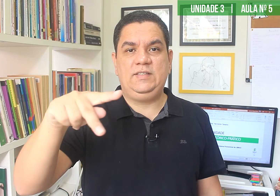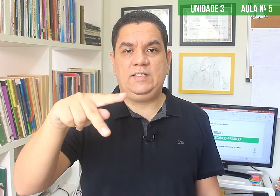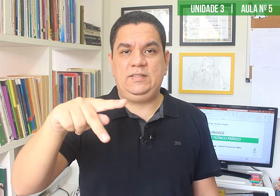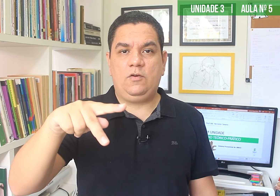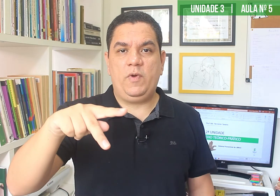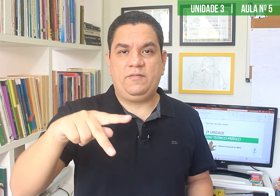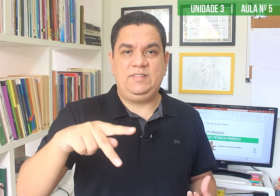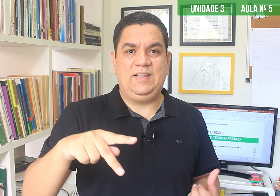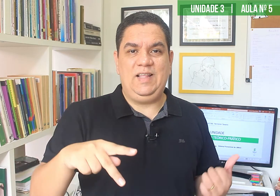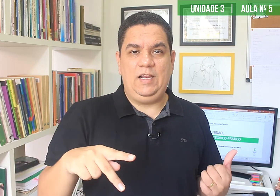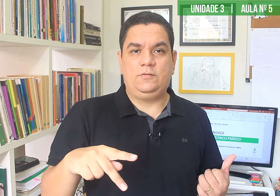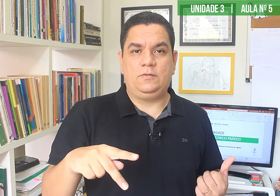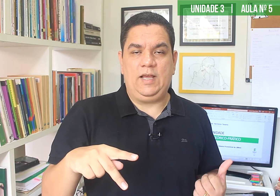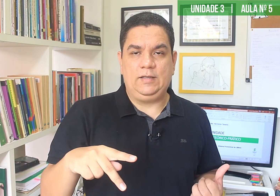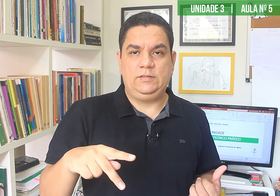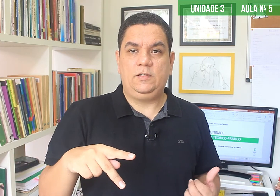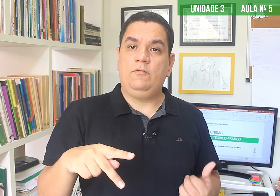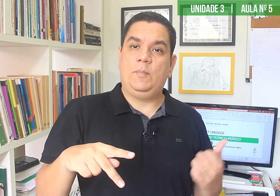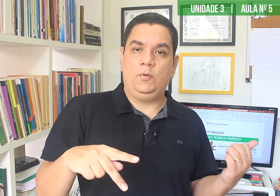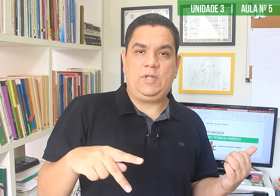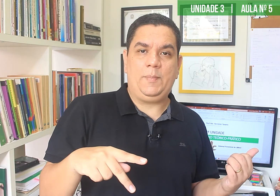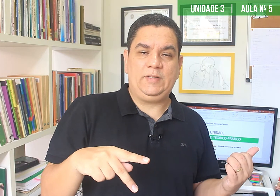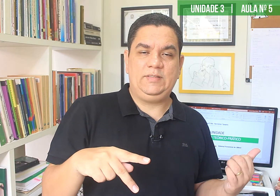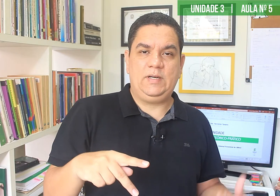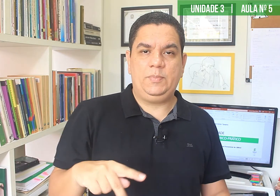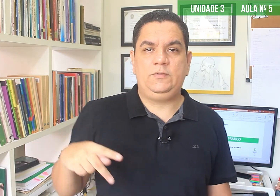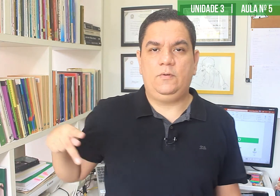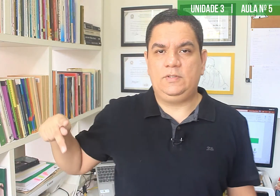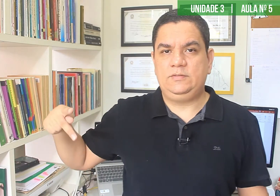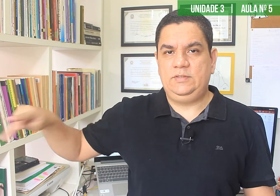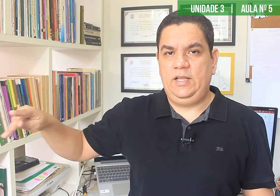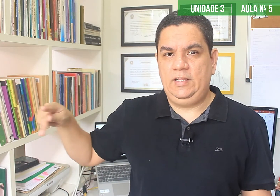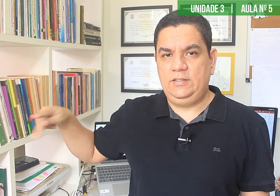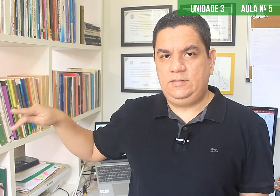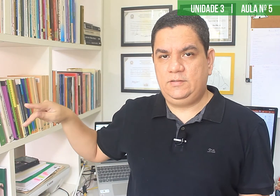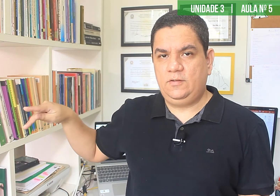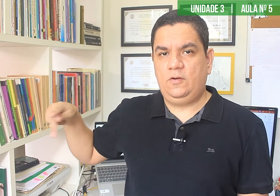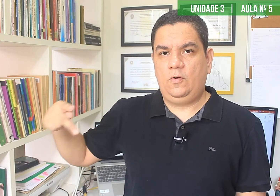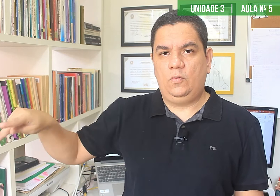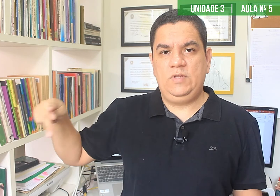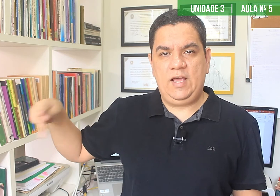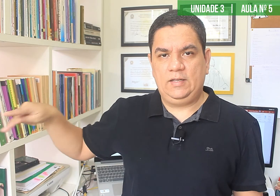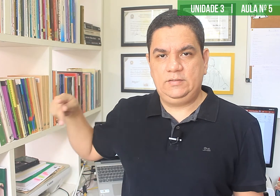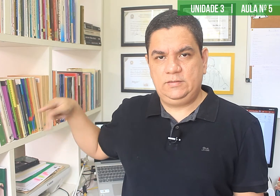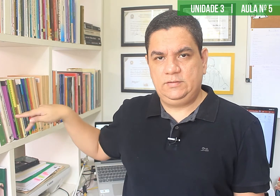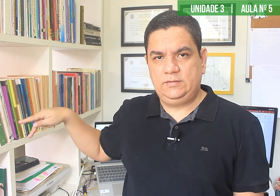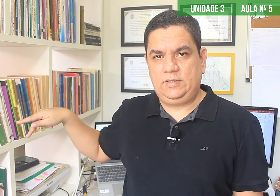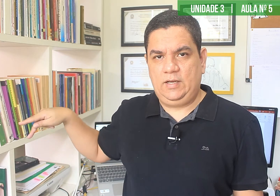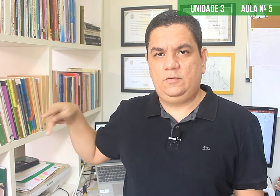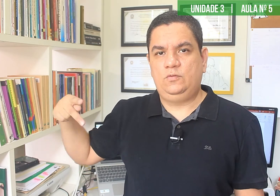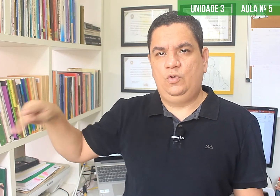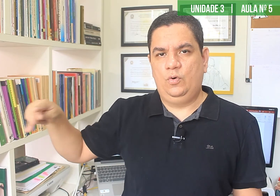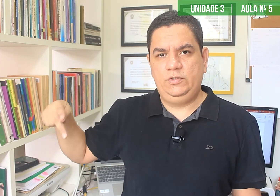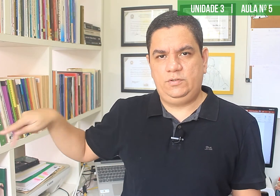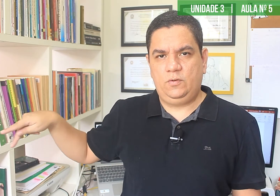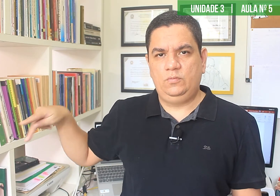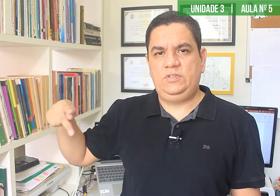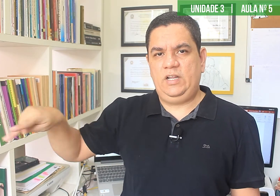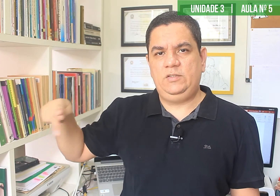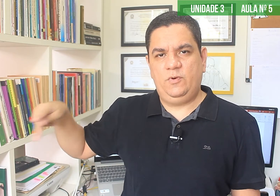assim, como é que vai ser deles ou delas? Eu vou apontar para a terceira pessoa. Deles ou delas, tá? 2 ou 3